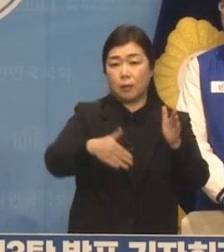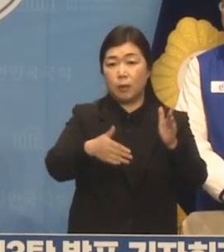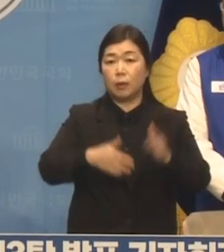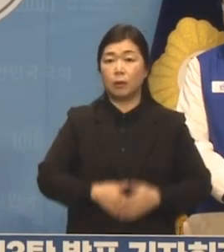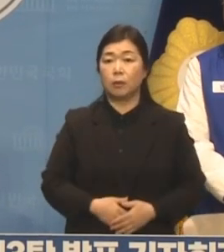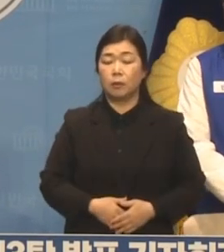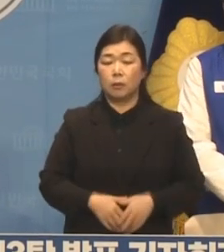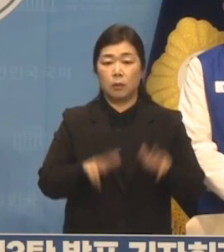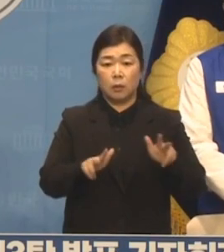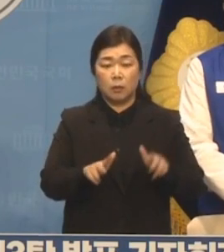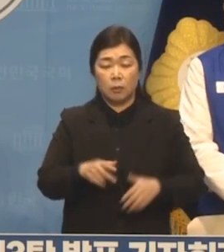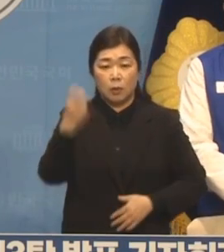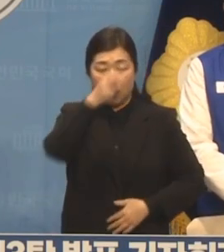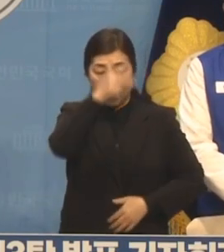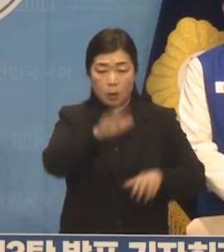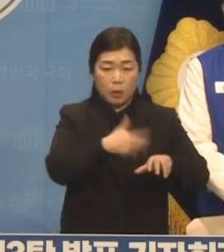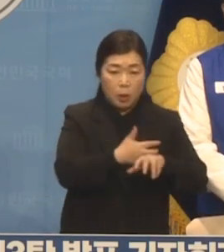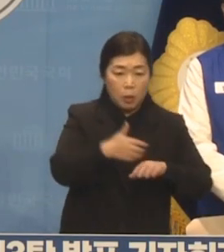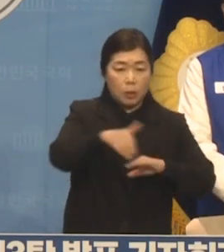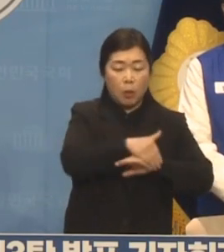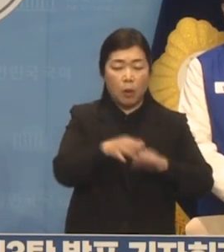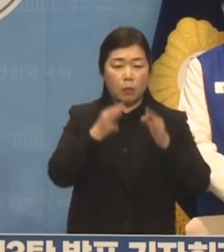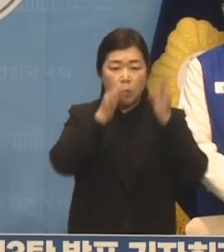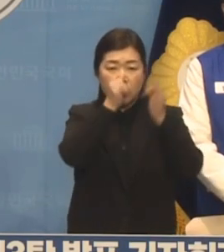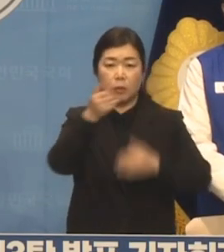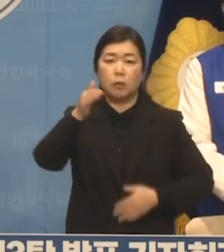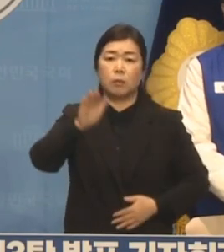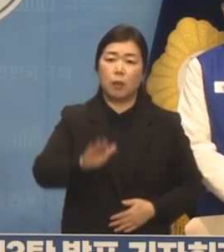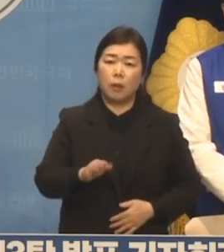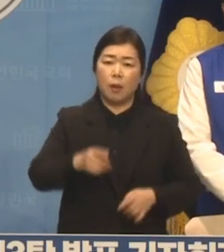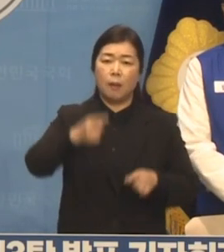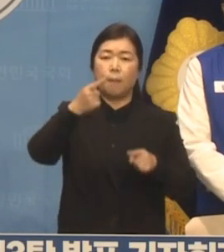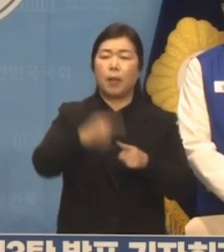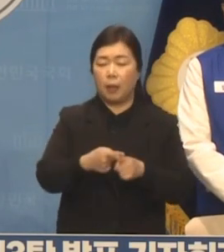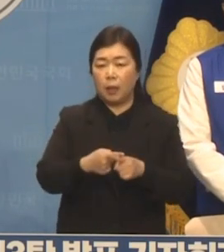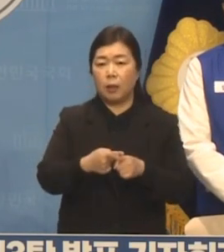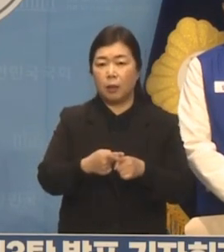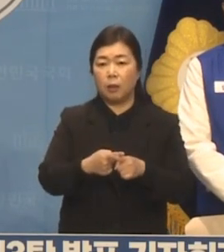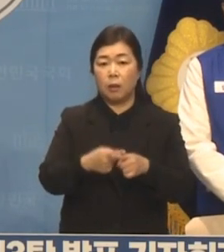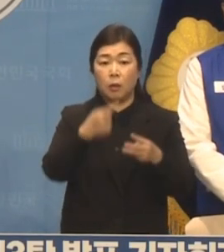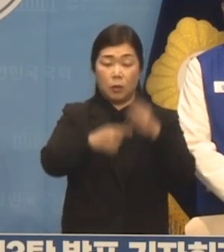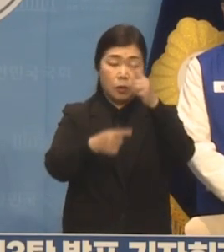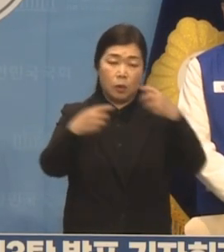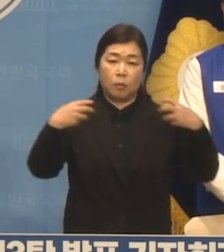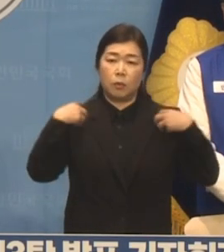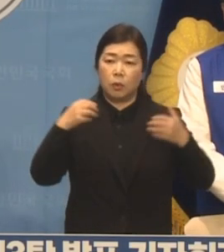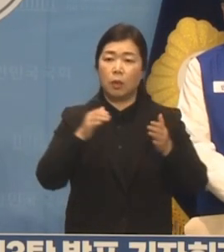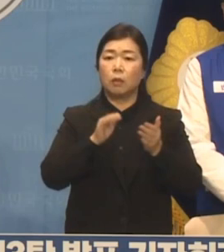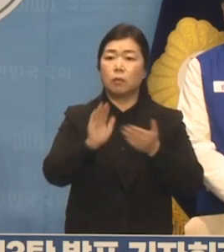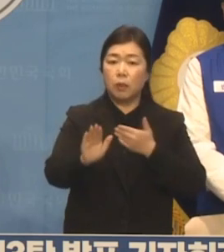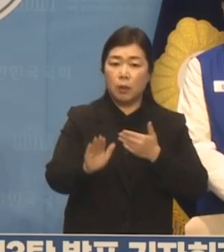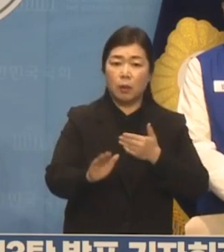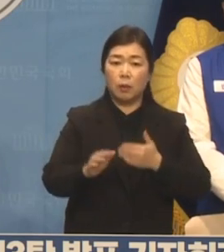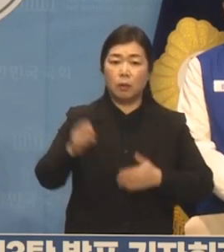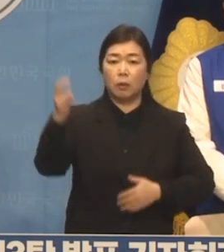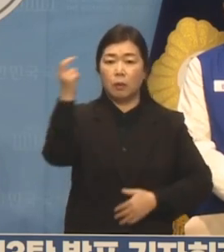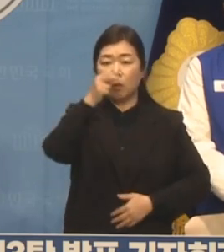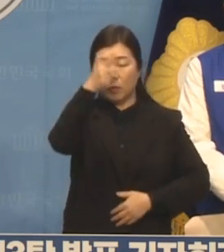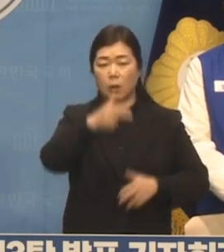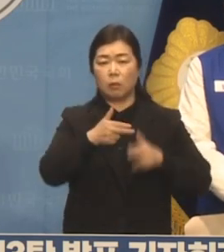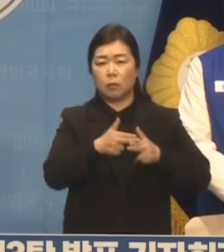검찰개혁 시도가 있었고 노력이 있었으나 윤석열 정부 이후 검찰 독재 국가가